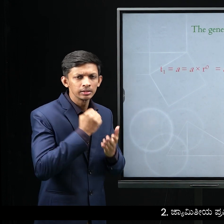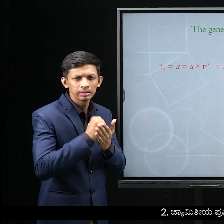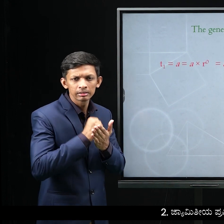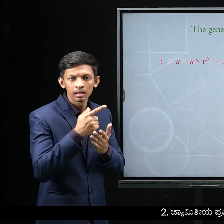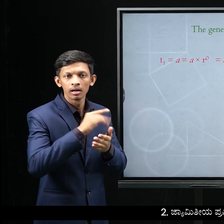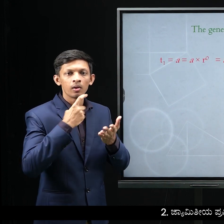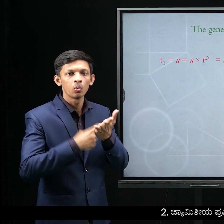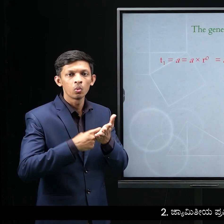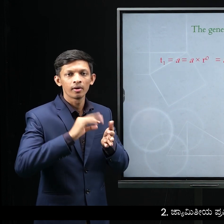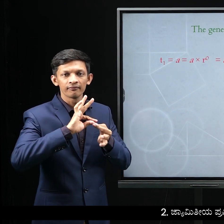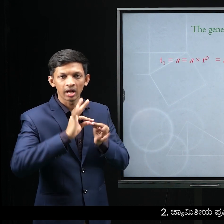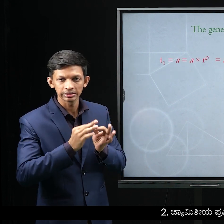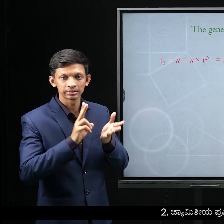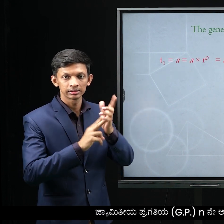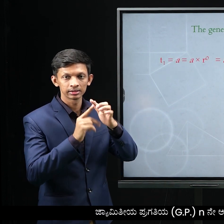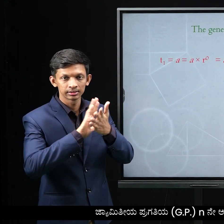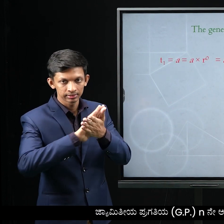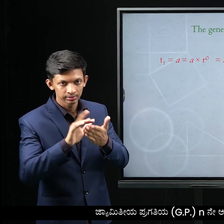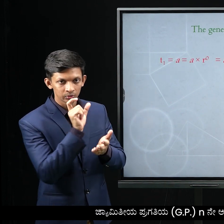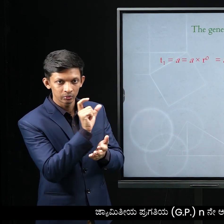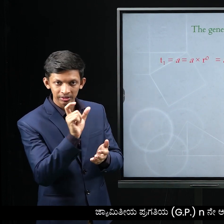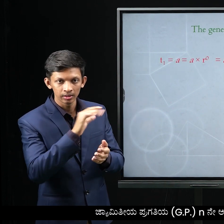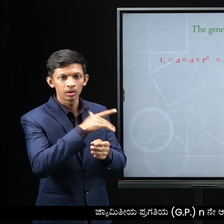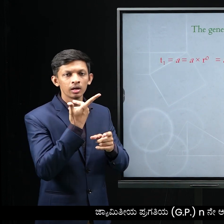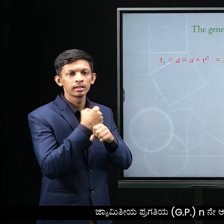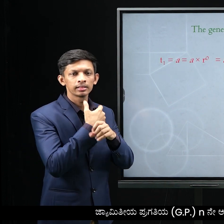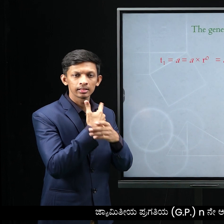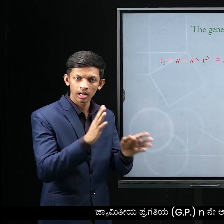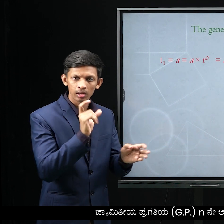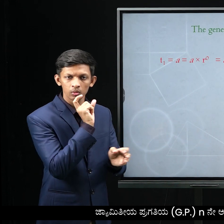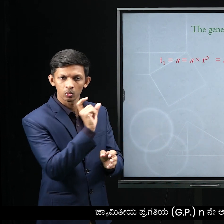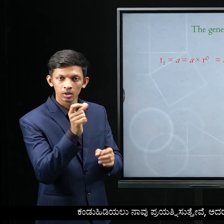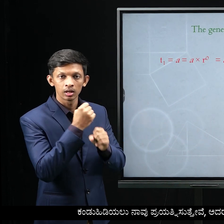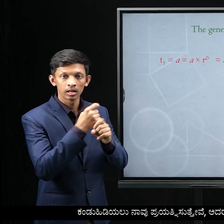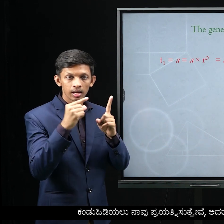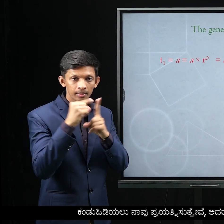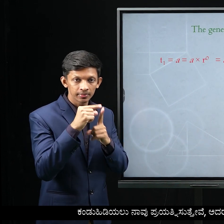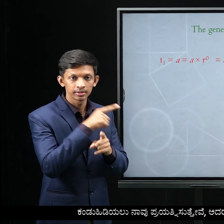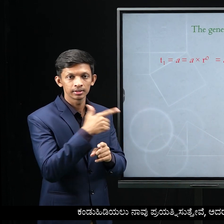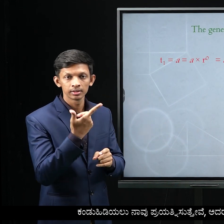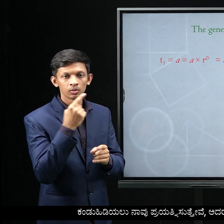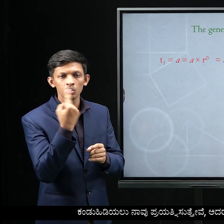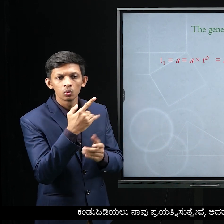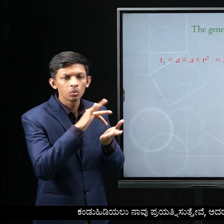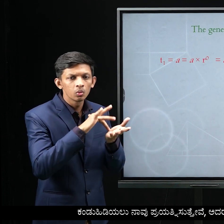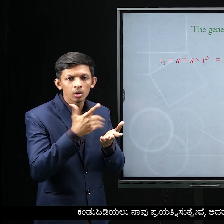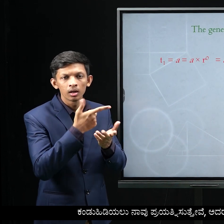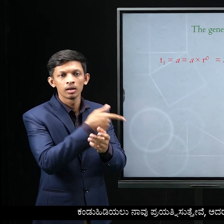ಪ್ರಗತಿಯ ಜಿಪಿ ಎನ್ನೇ ಅವಧಿ ಅಥವಾ ಸಾಮಾನ್ಯ ಪದದ ಸೂತ್ರವನ್ನು ಕಂಡುಹಿಡಿಯಲು ನಾವು ಪ್ರಯತ್ನಿಸುತ್ತೇವೆ.